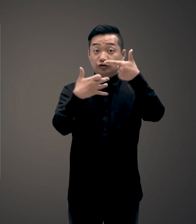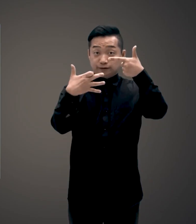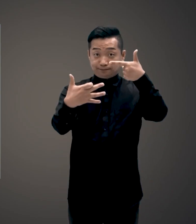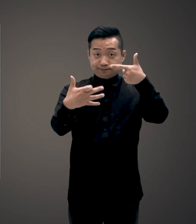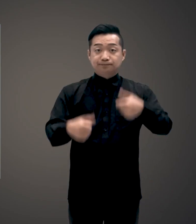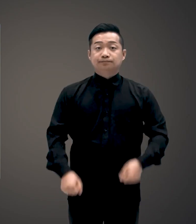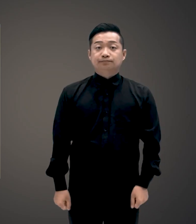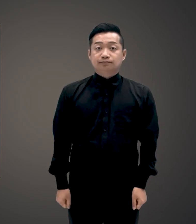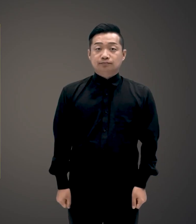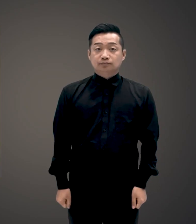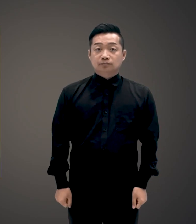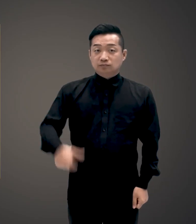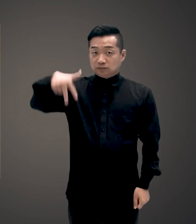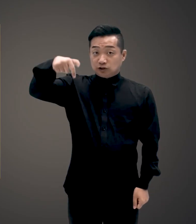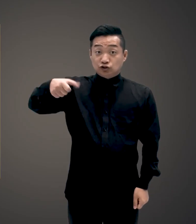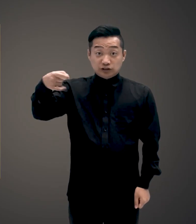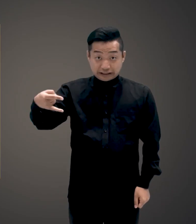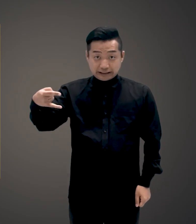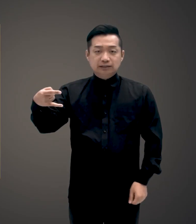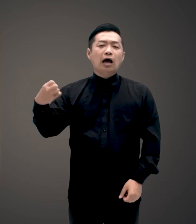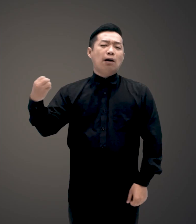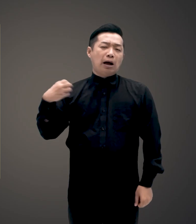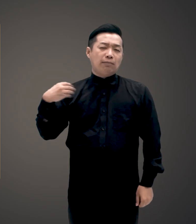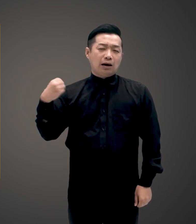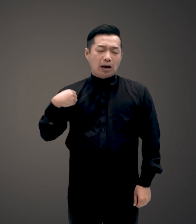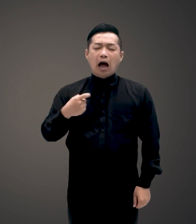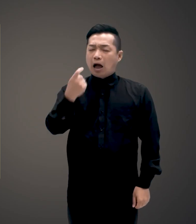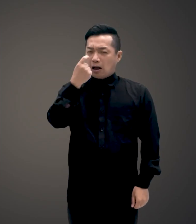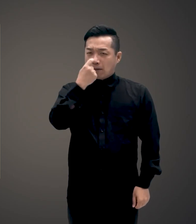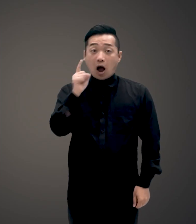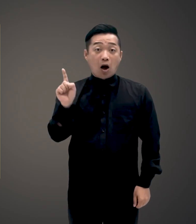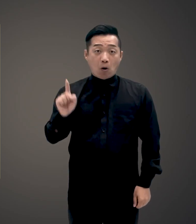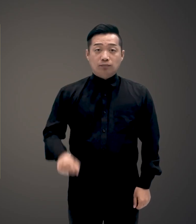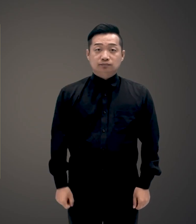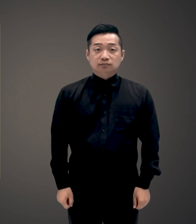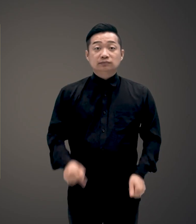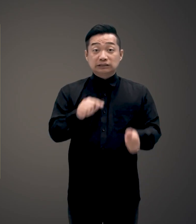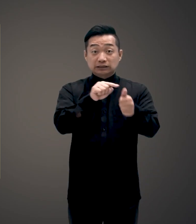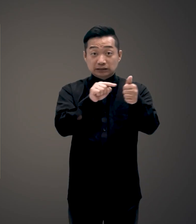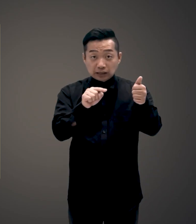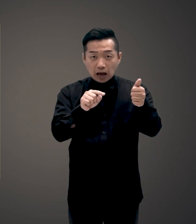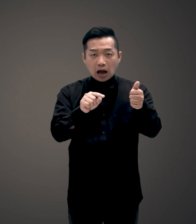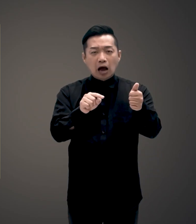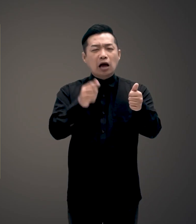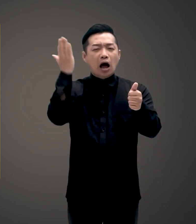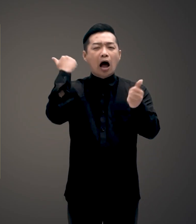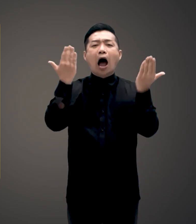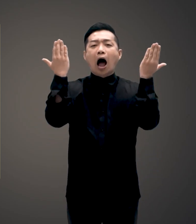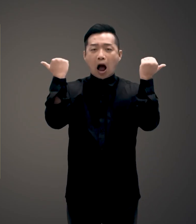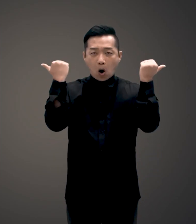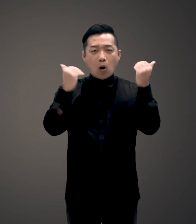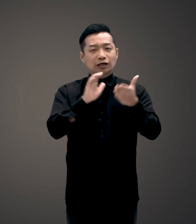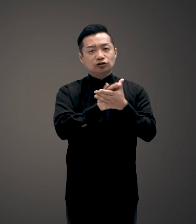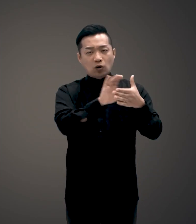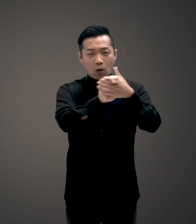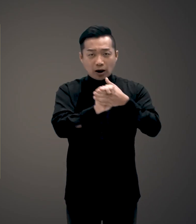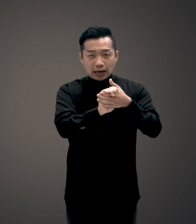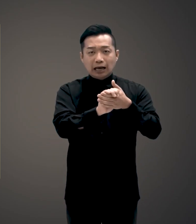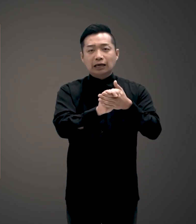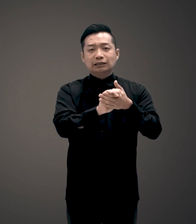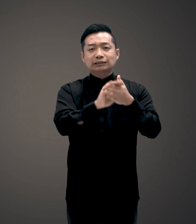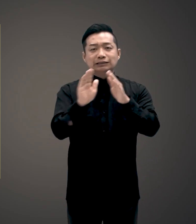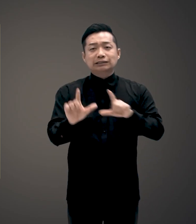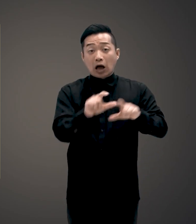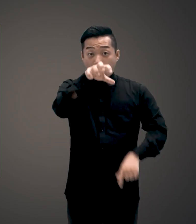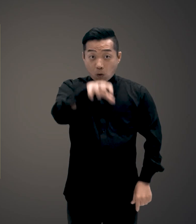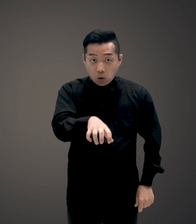6월 19일 주희 덕분에 많은 걸 알았다. 이든이의 출신 학교, 교우 관계,